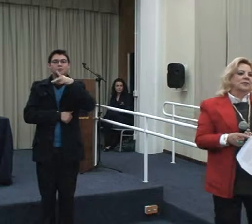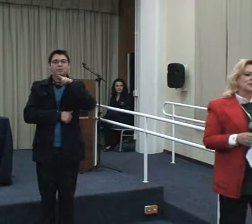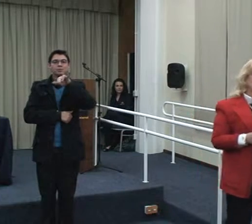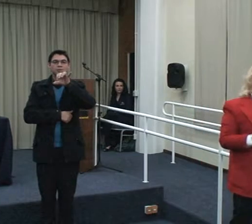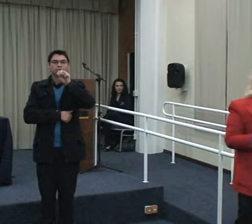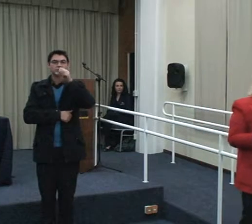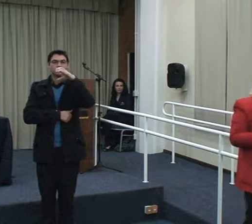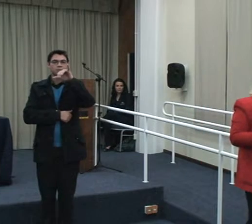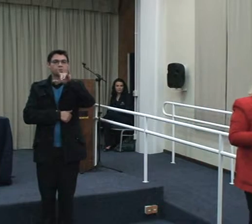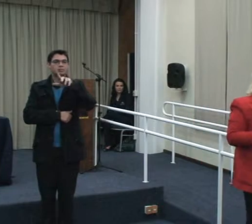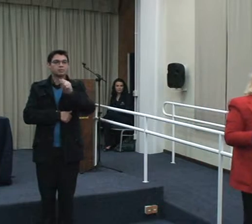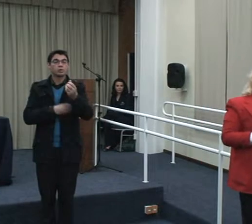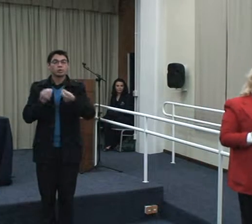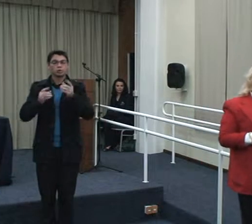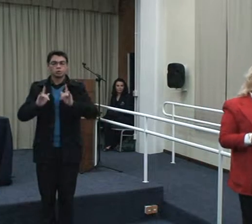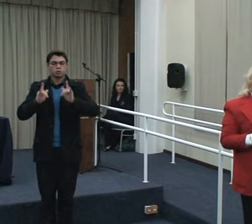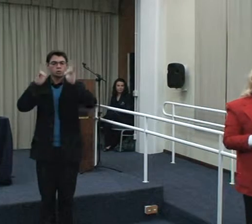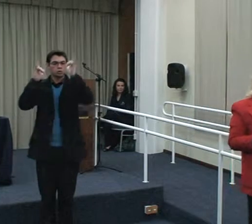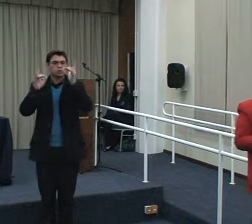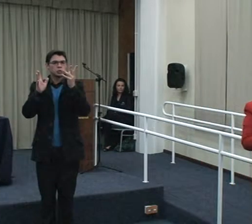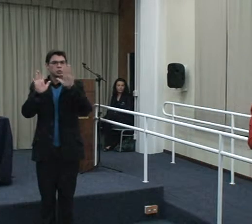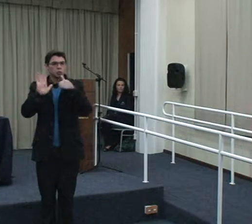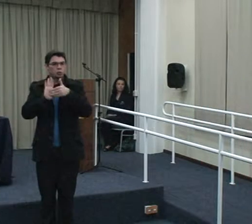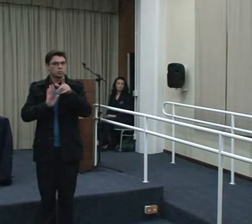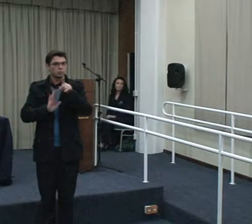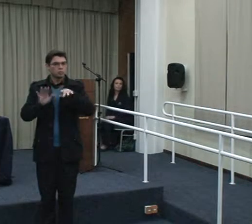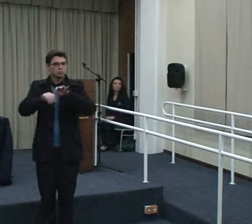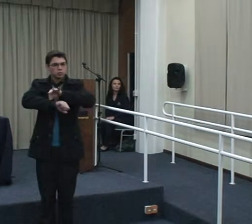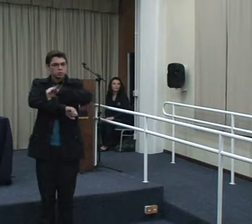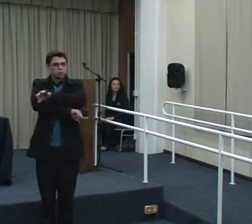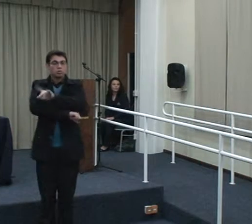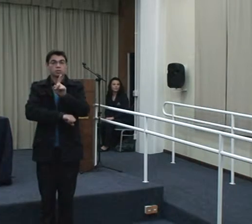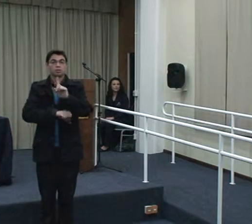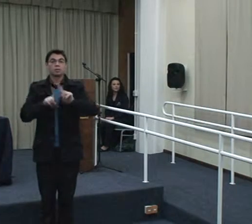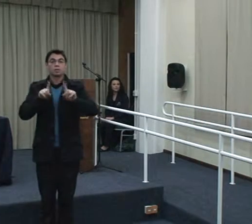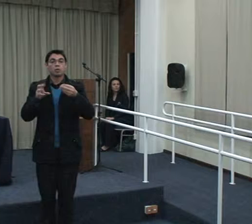só corrigindo, não é todo edifício, né? Nós estamos projetando